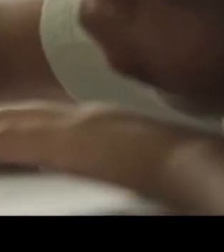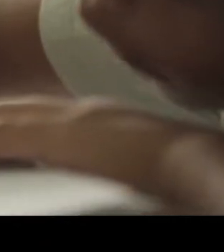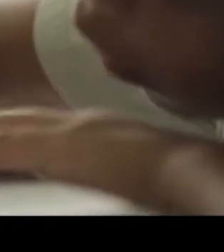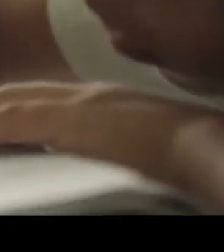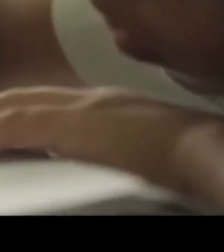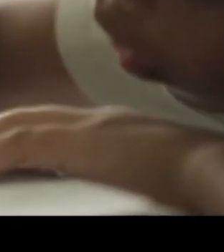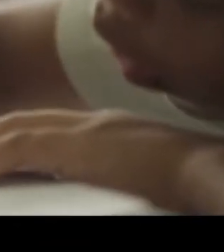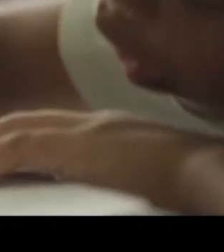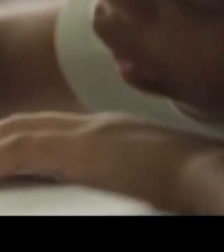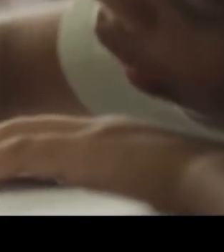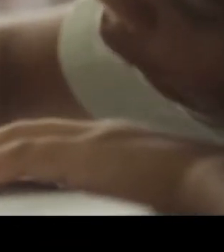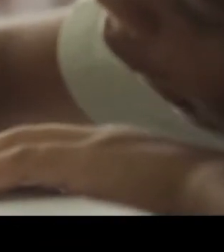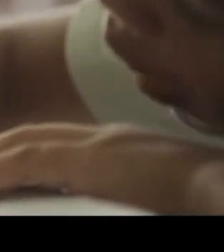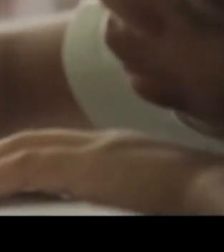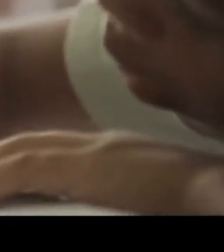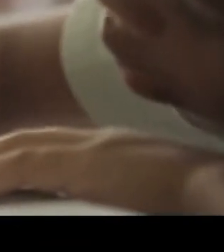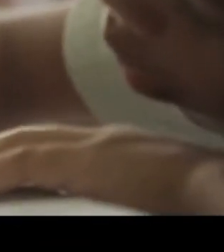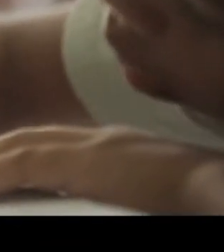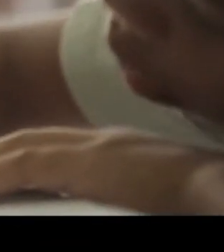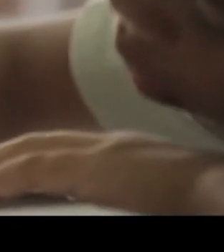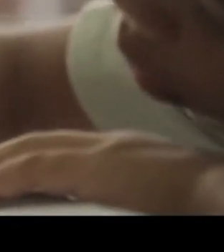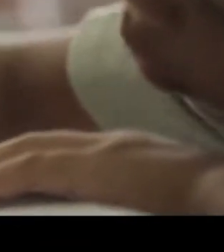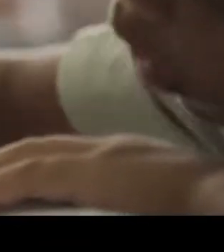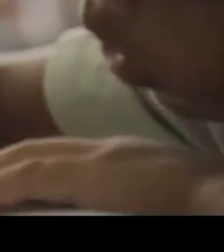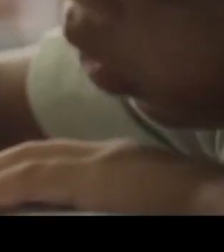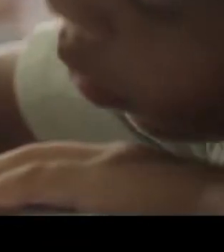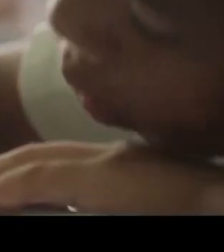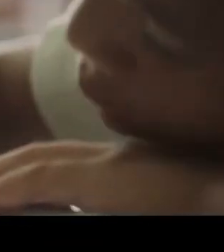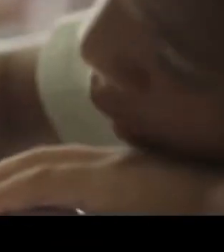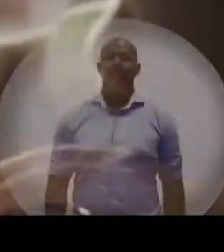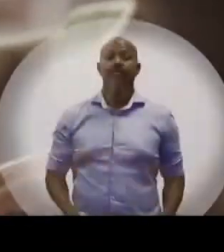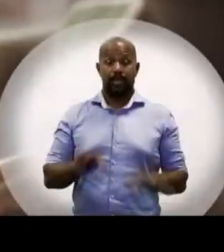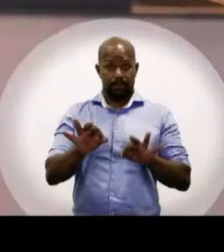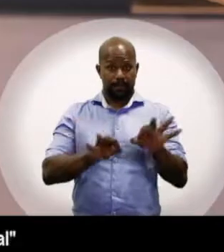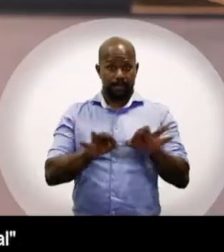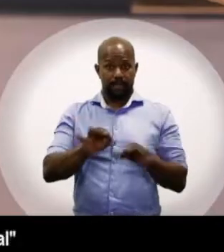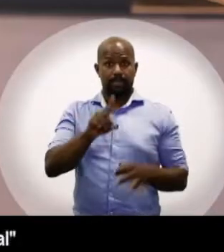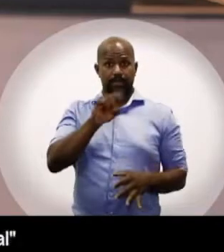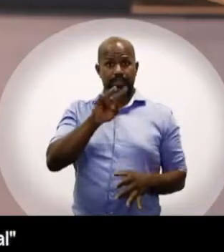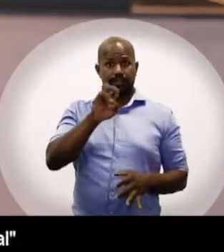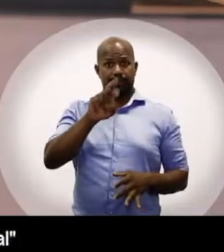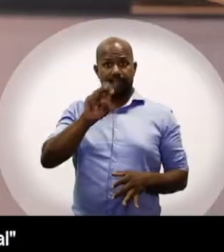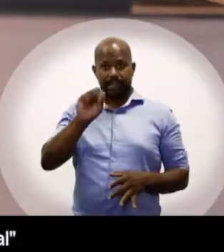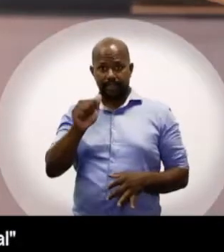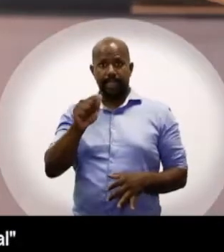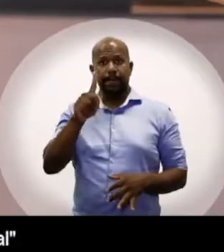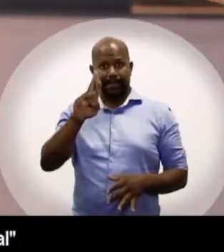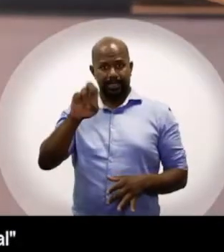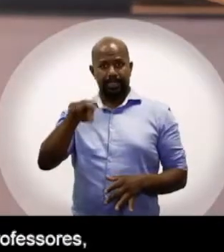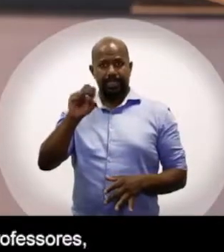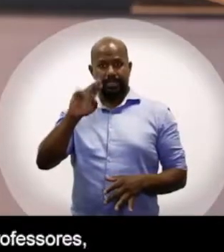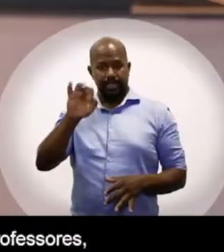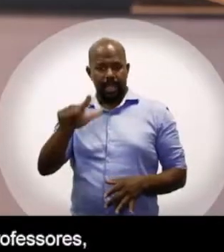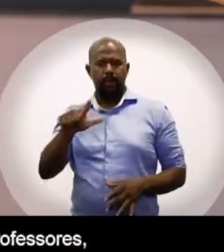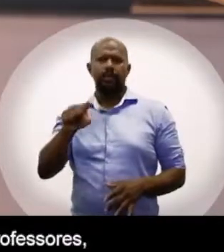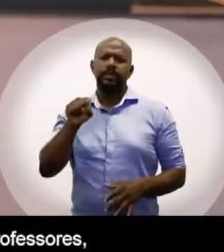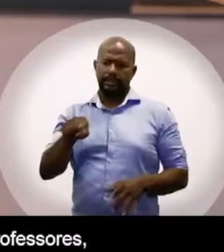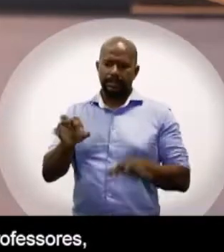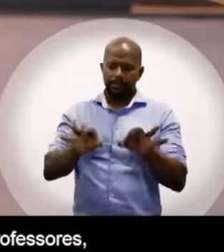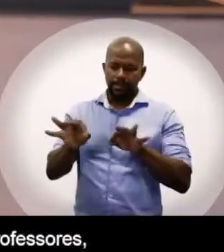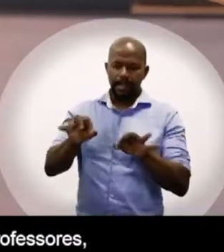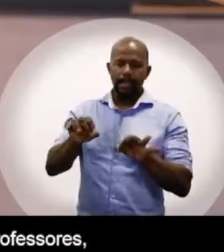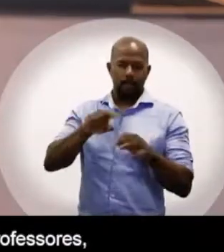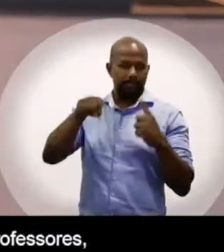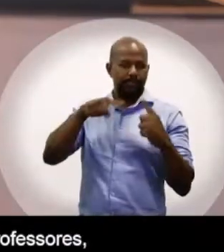13.444 estudantes impactados. Liliane Garcês, Instituto Rodrigo Mendes. O projeto Diversa Presencial, ele tem como